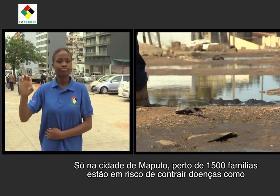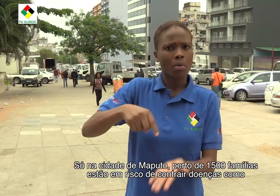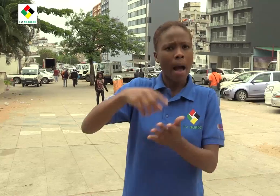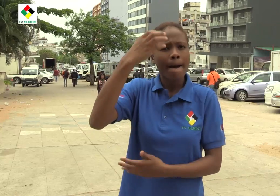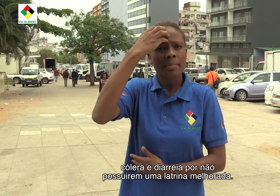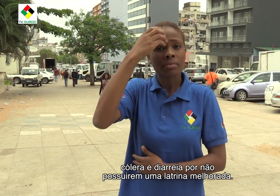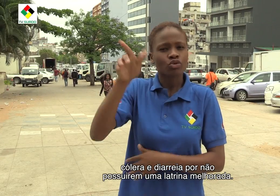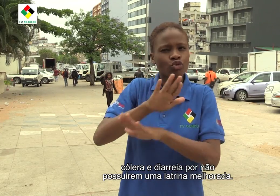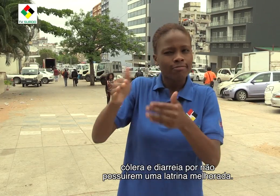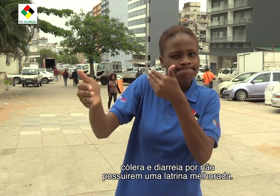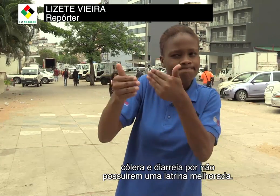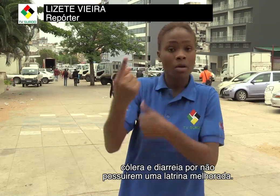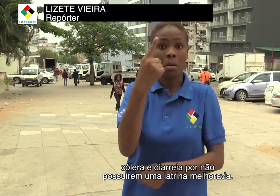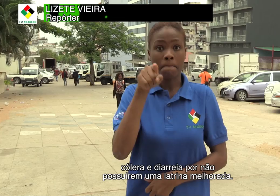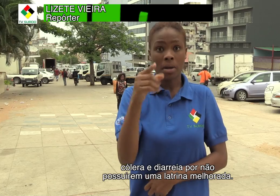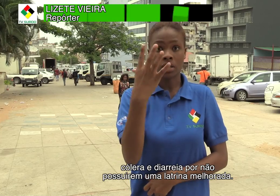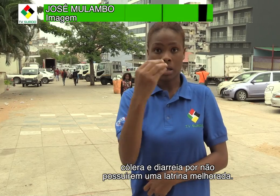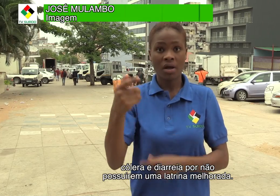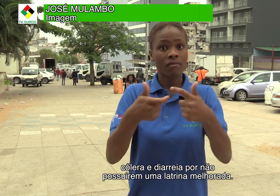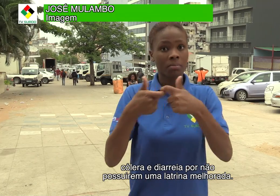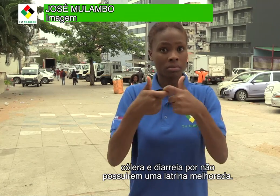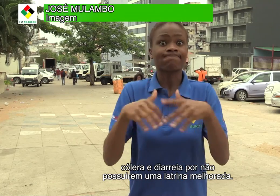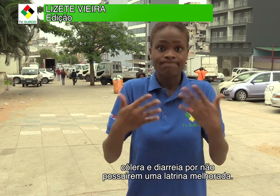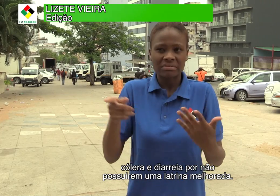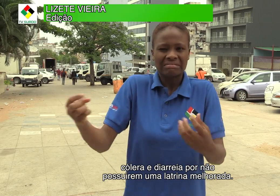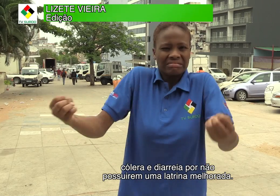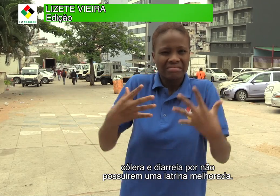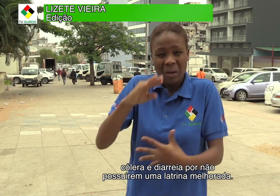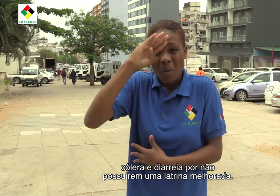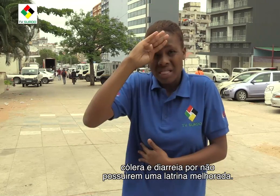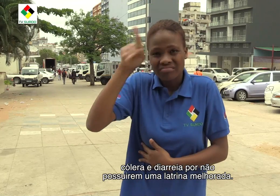contrair doenças como cólera e diarreia, por não possuírem uma latrina melhorada.